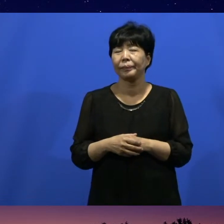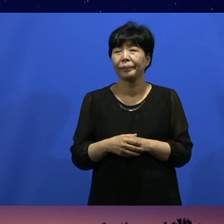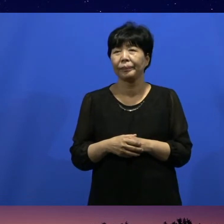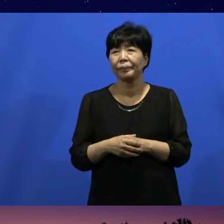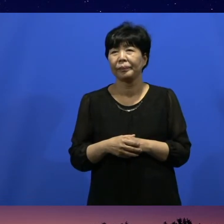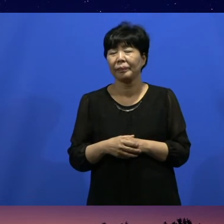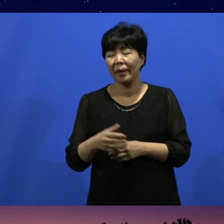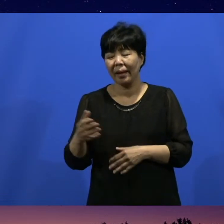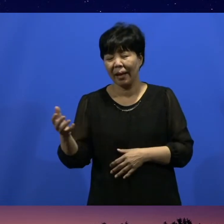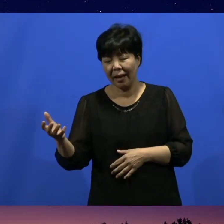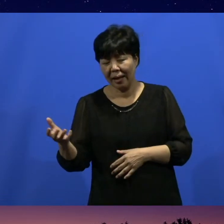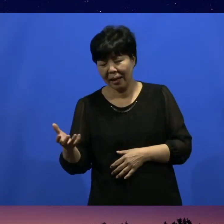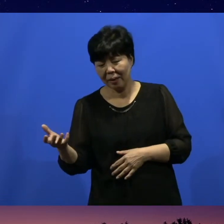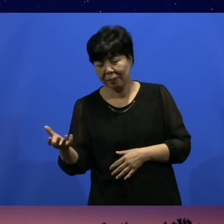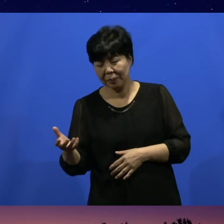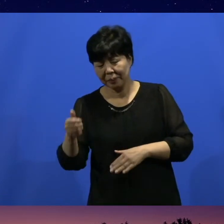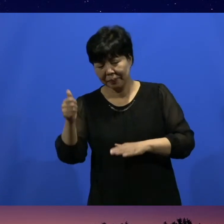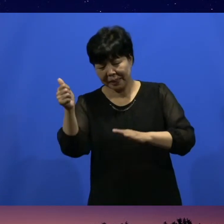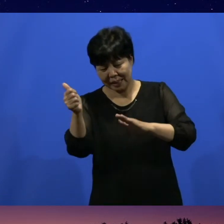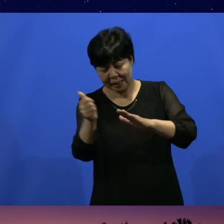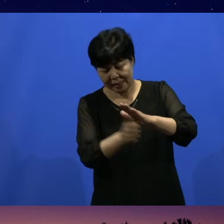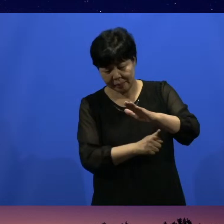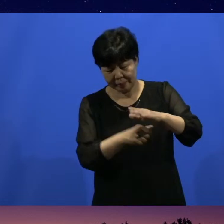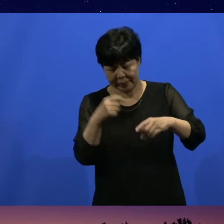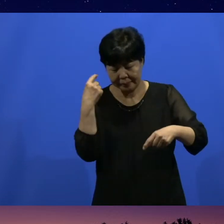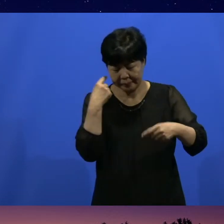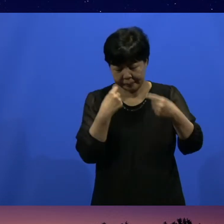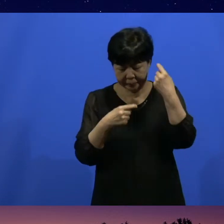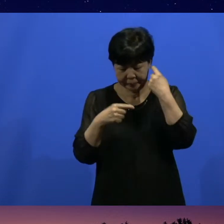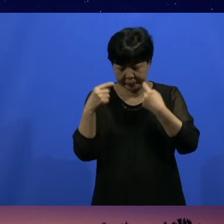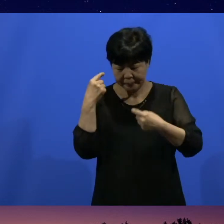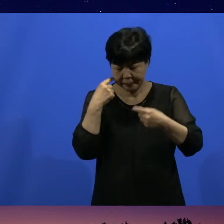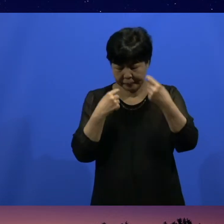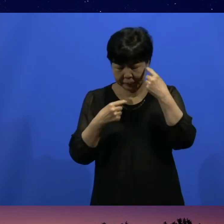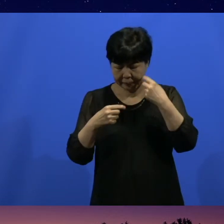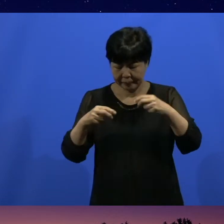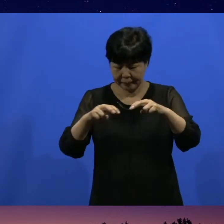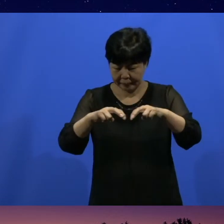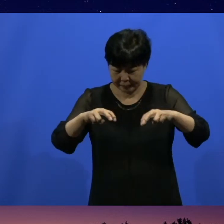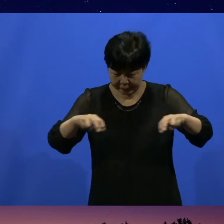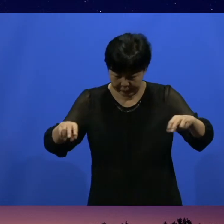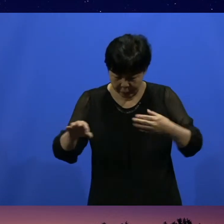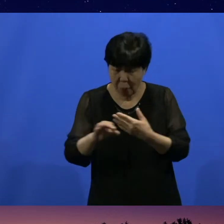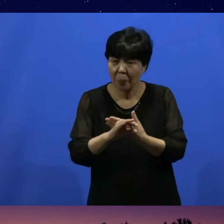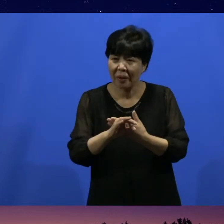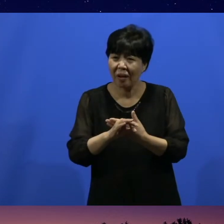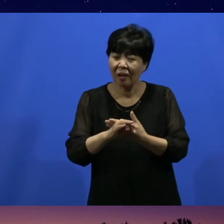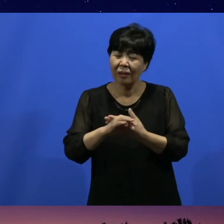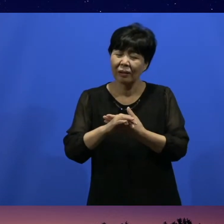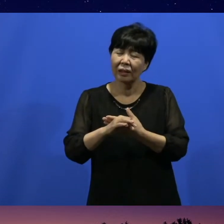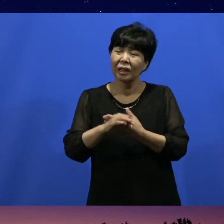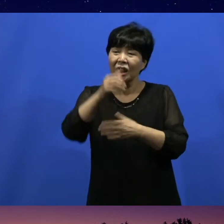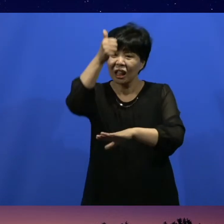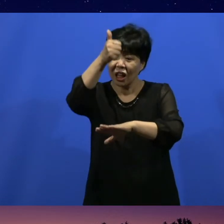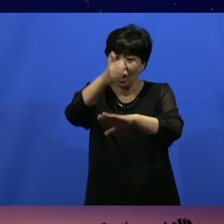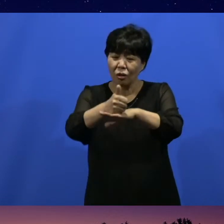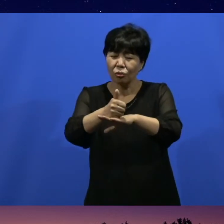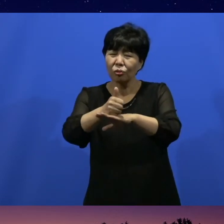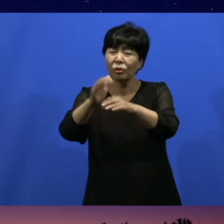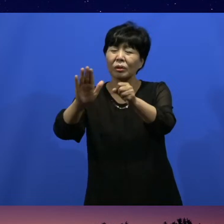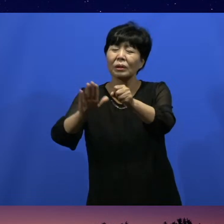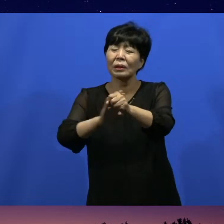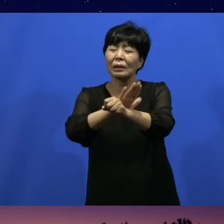근데 그 아픔이, 그 실패, 그 상처들은 사실 뜯어보면 전부 다 사랑의 결핍이에요. 내가 기대했던데 그 사랑이 안